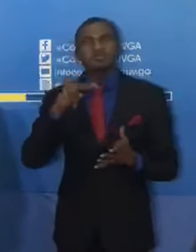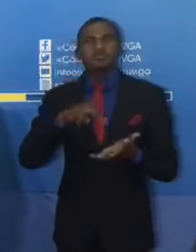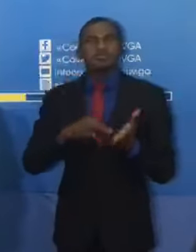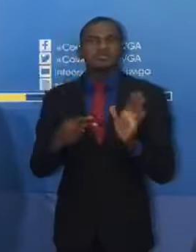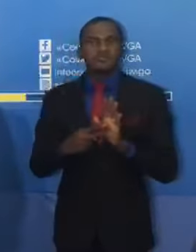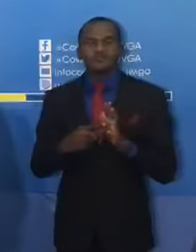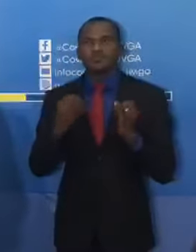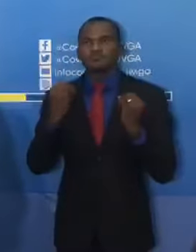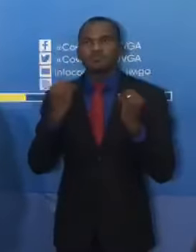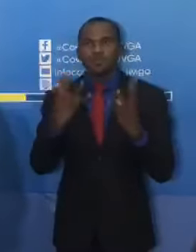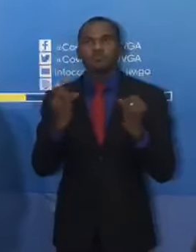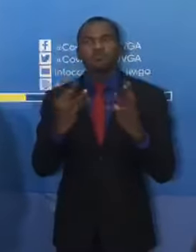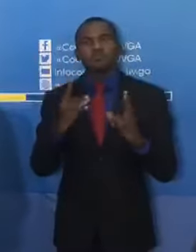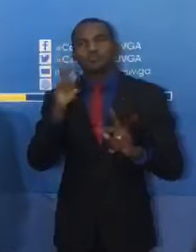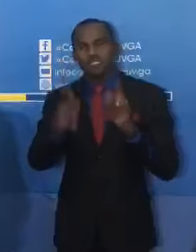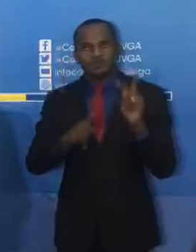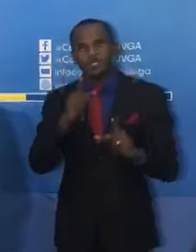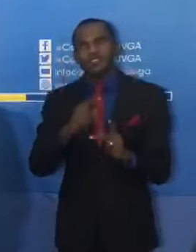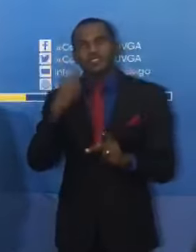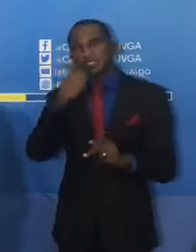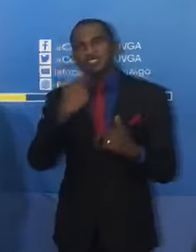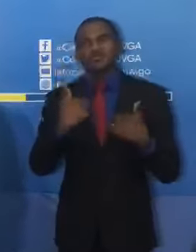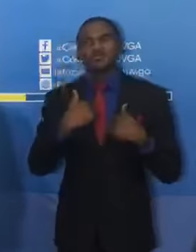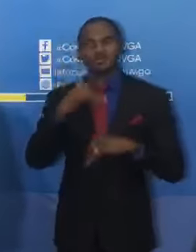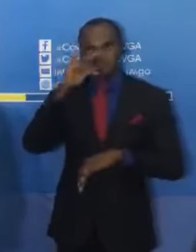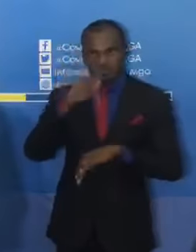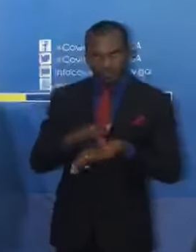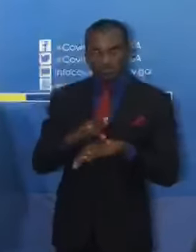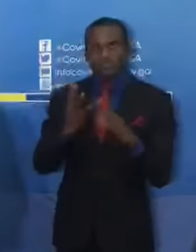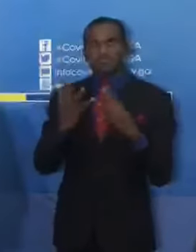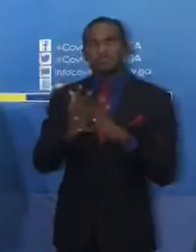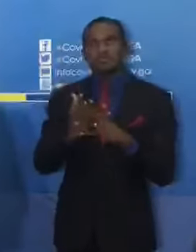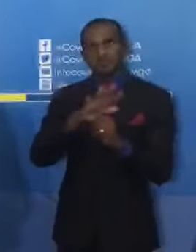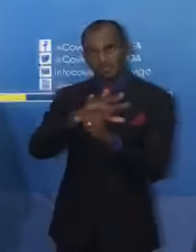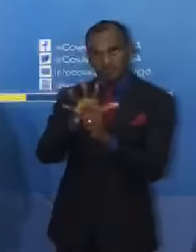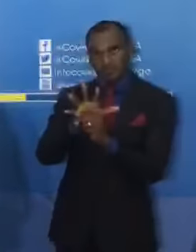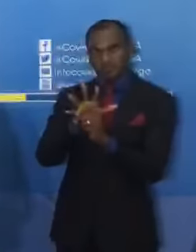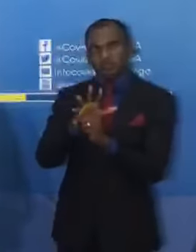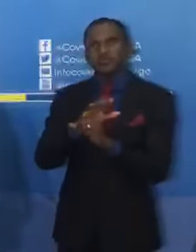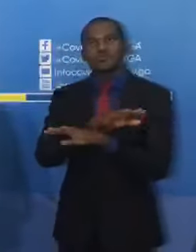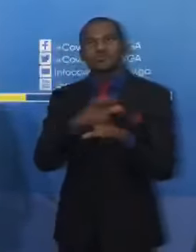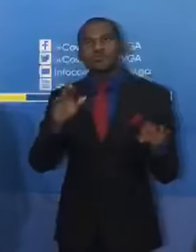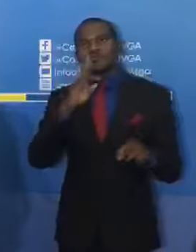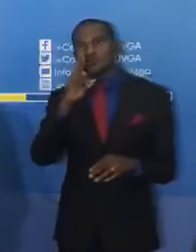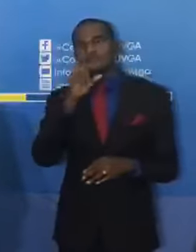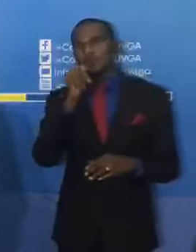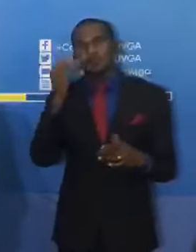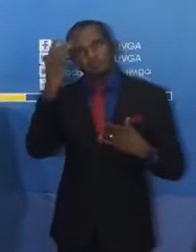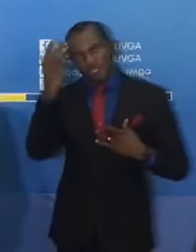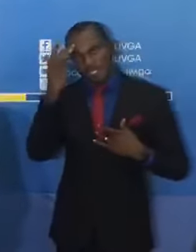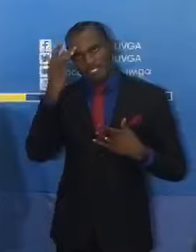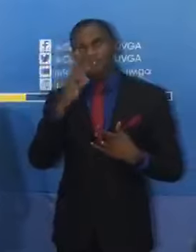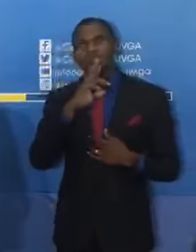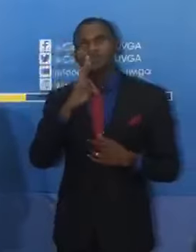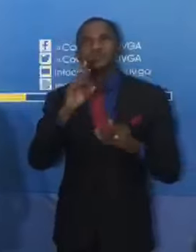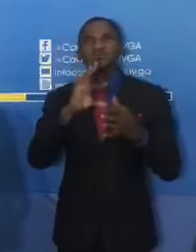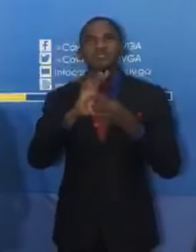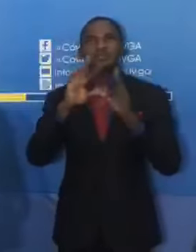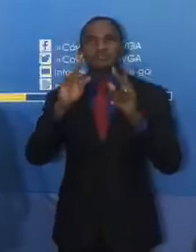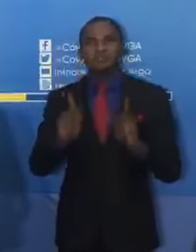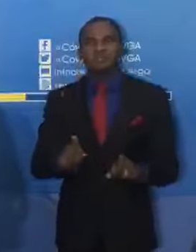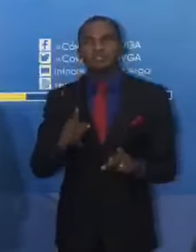la plupart des personnes qui ont été contaminées par le Covid-19 ne sont pas malades, ce sont des personnes